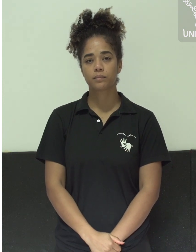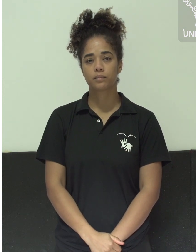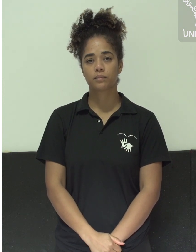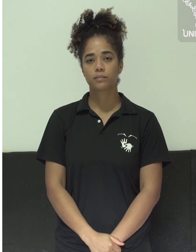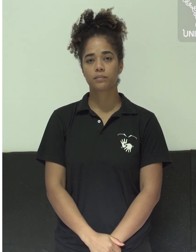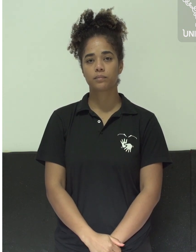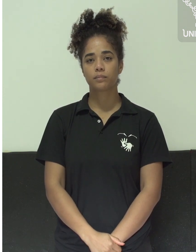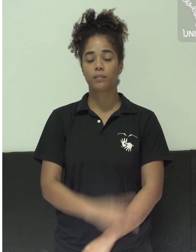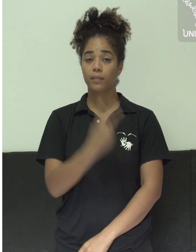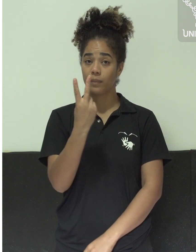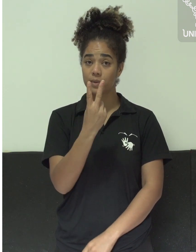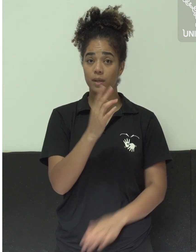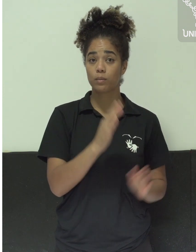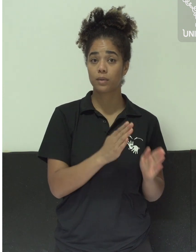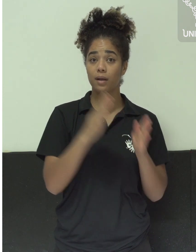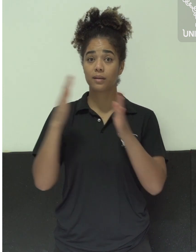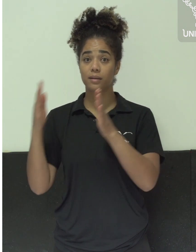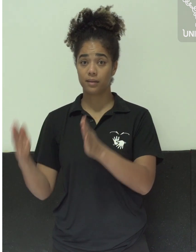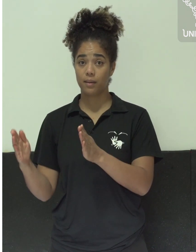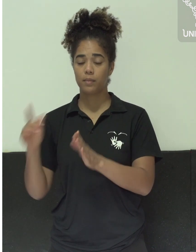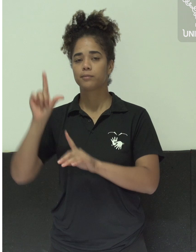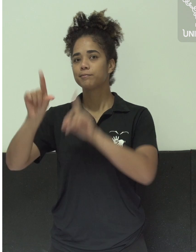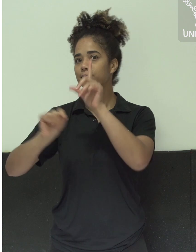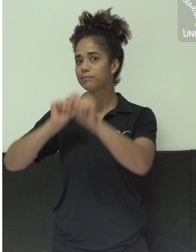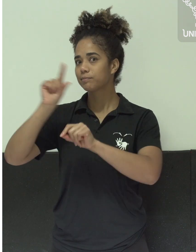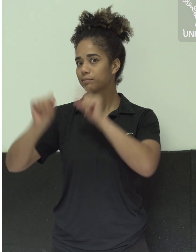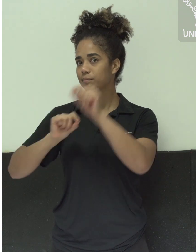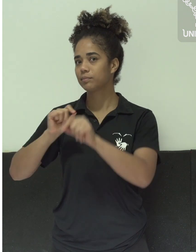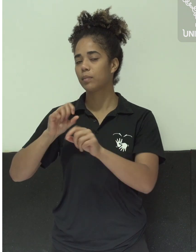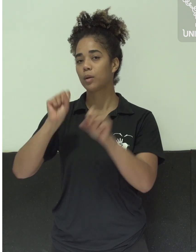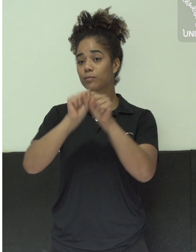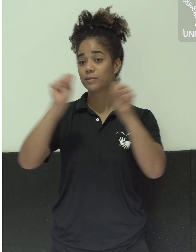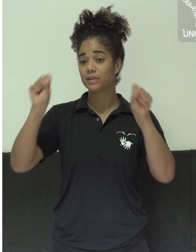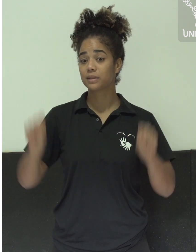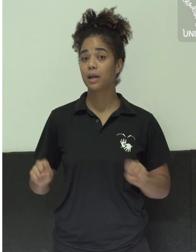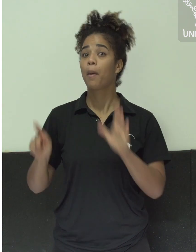Da segunda etapa de seleção pelo sistema da UNILA.